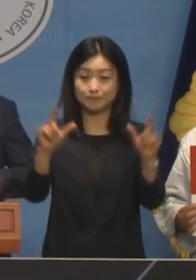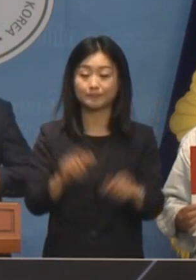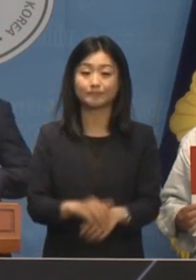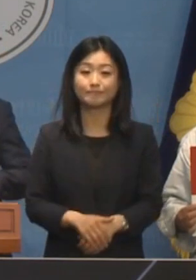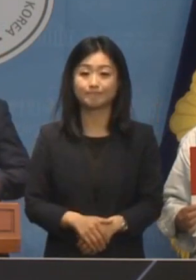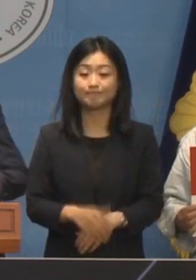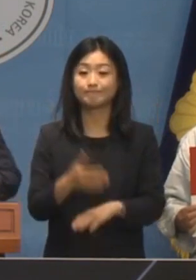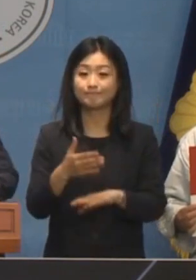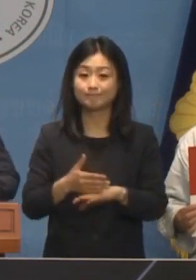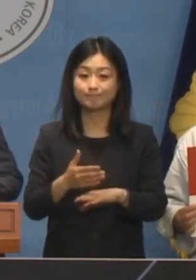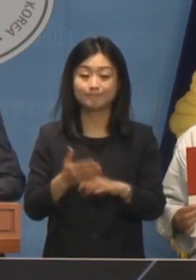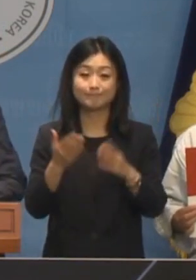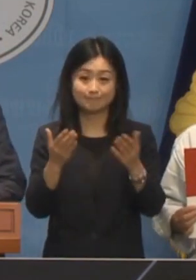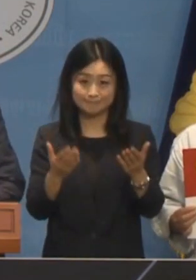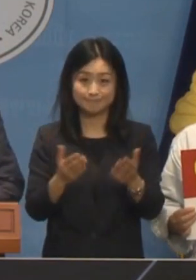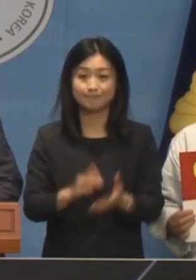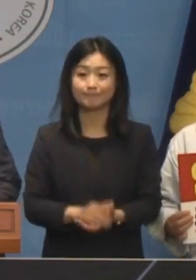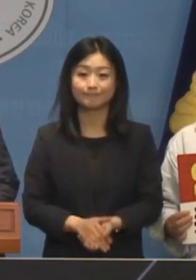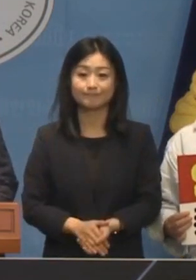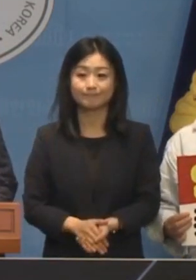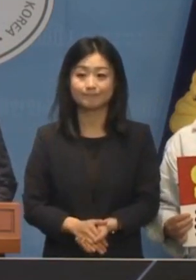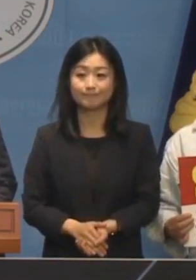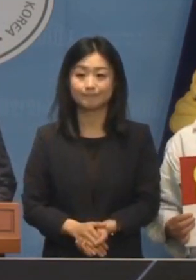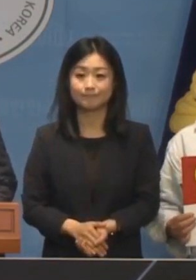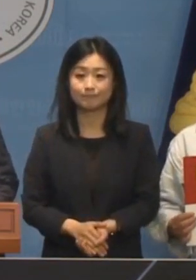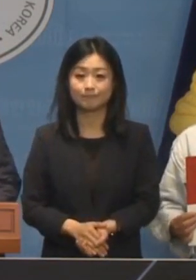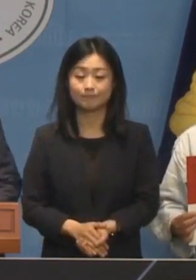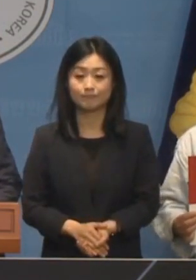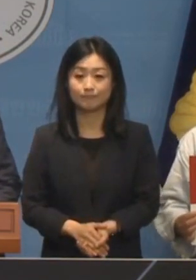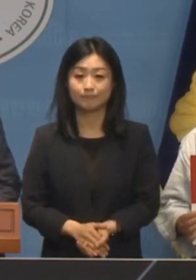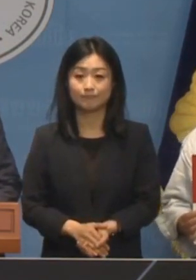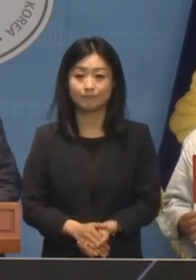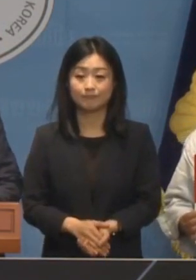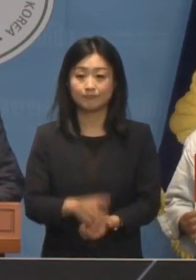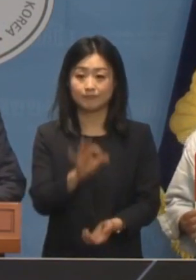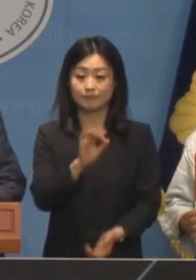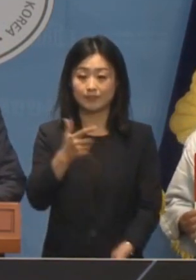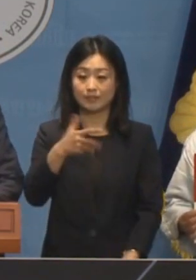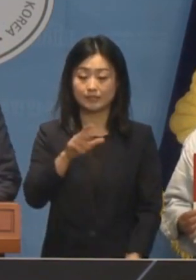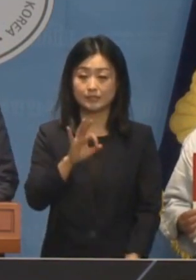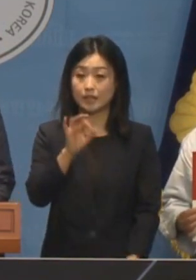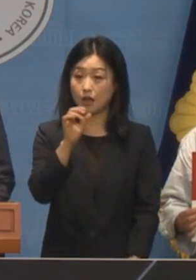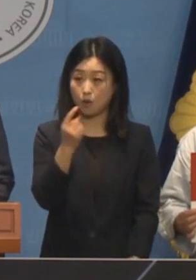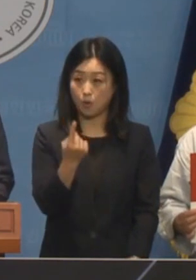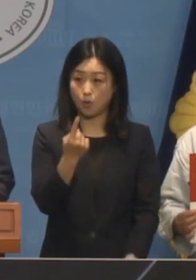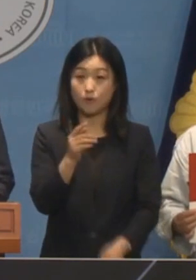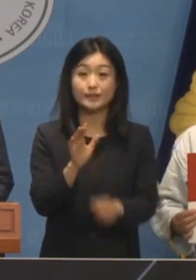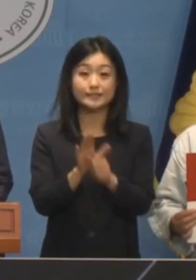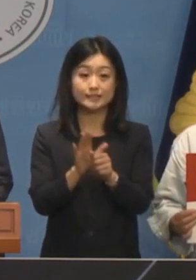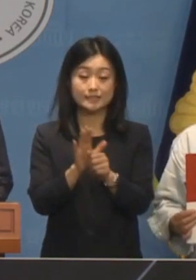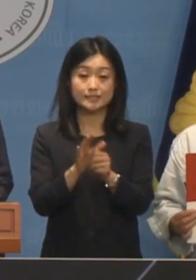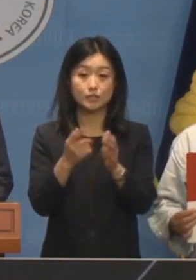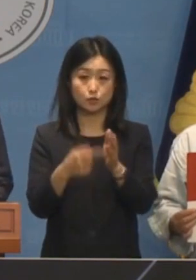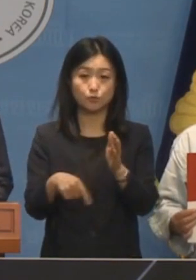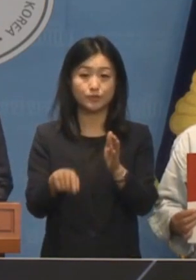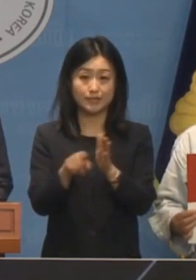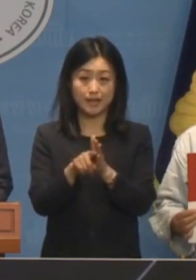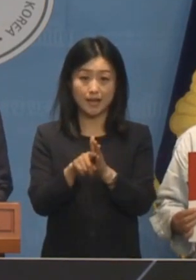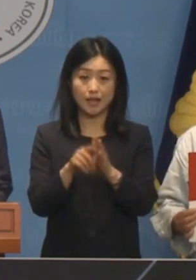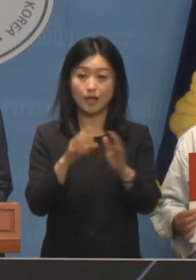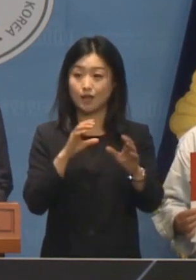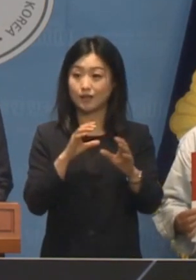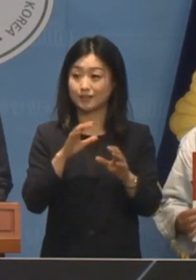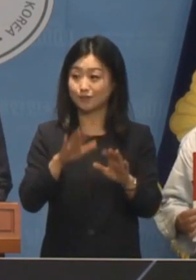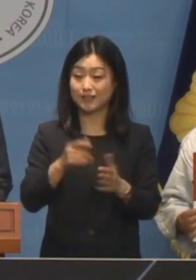네, 감사합니다. 이상으로 안창호 후보자 지지를 위한